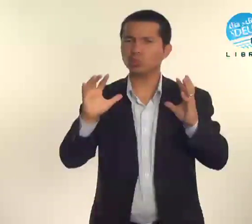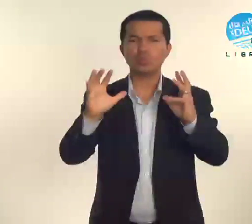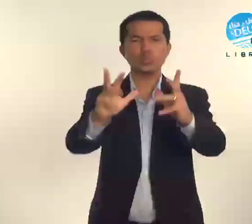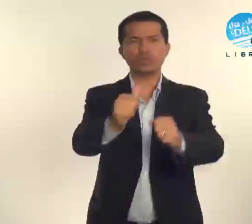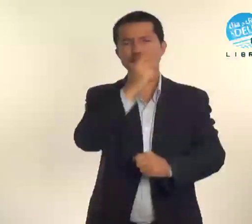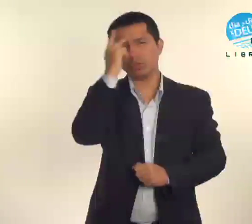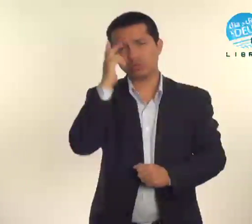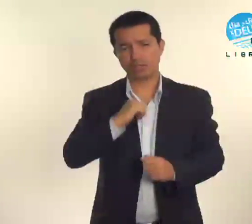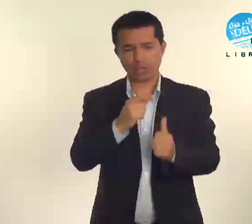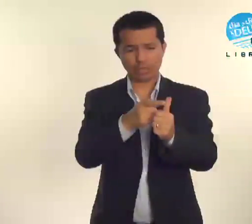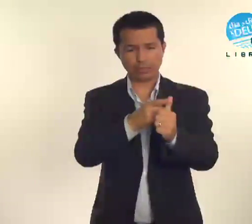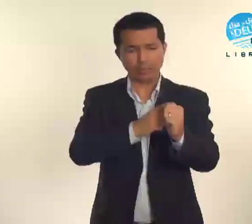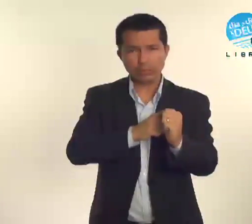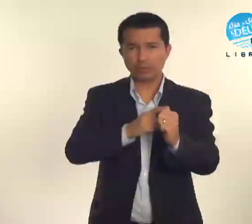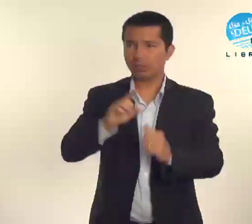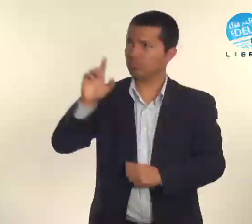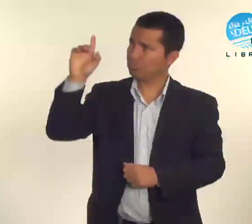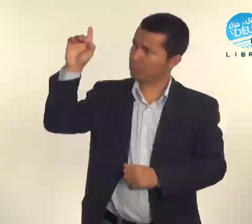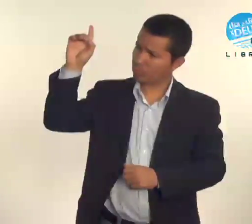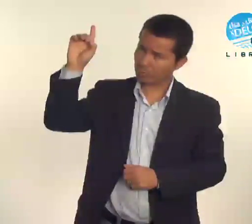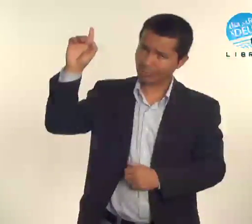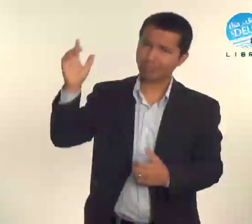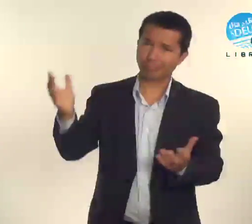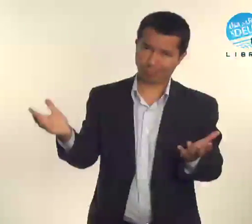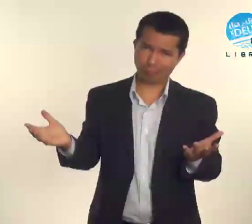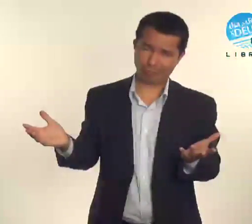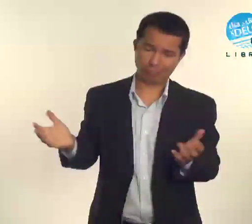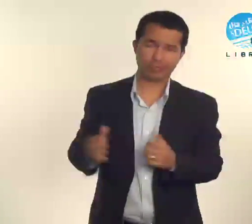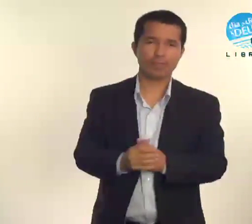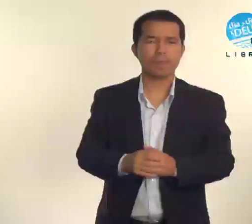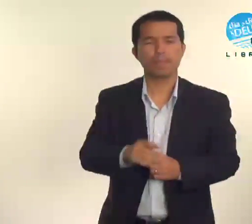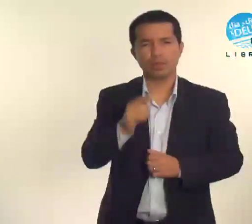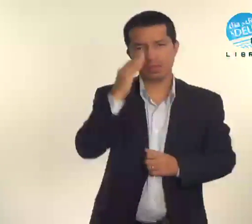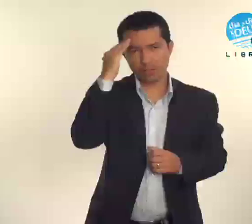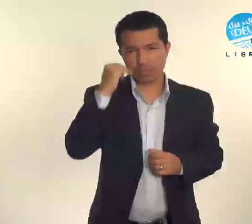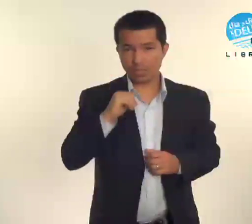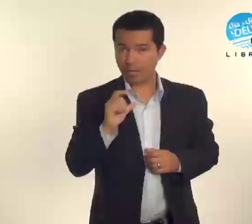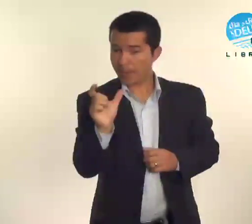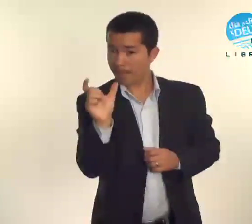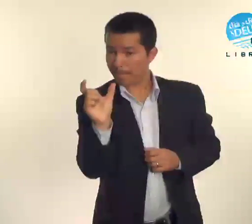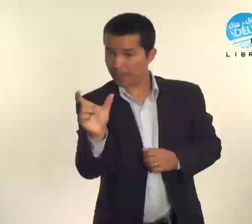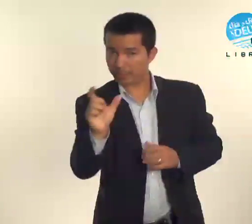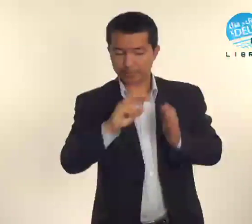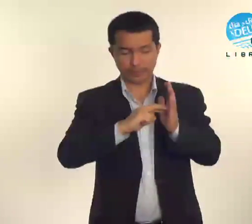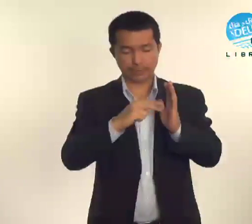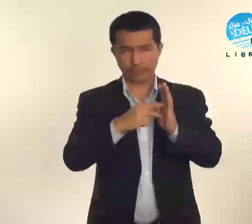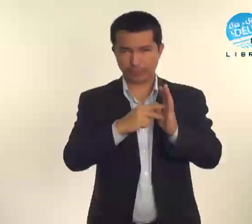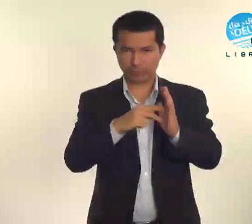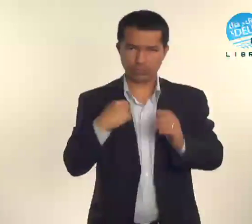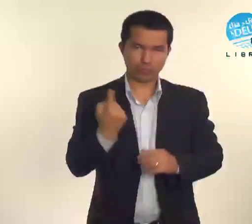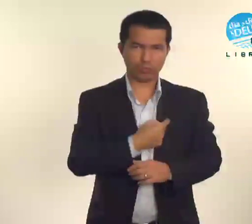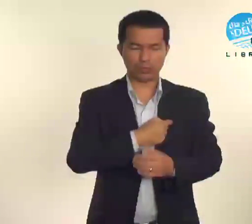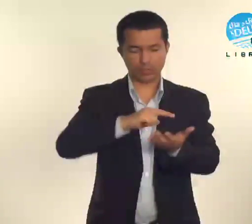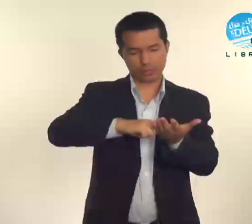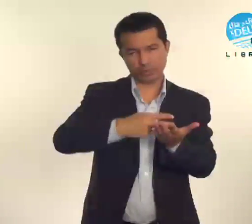podemos receber o perdão de Deus. Existe uma palavra que a gente traduz na Bíblia por